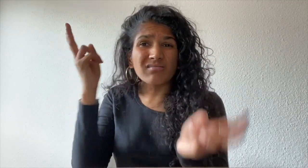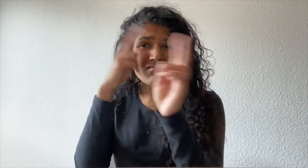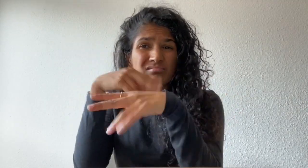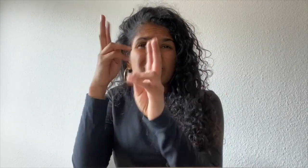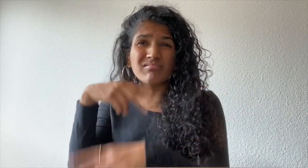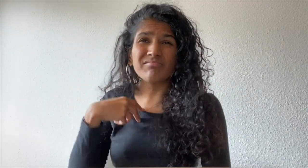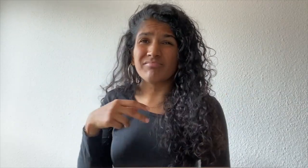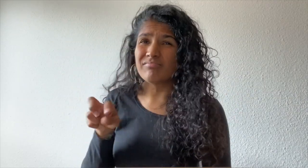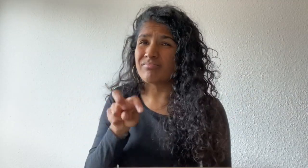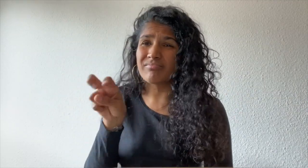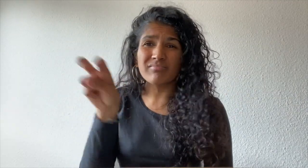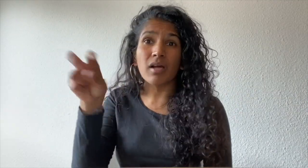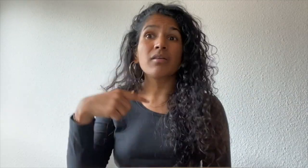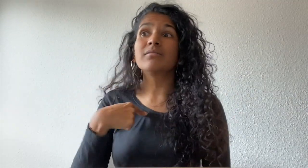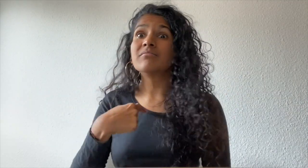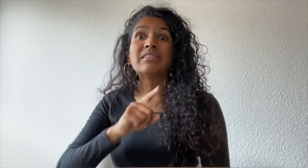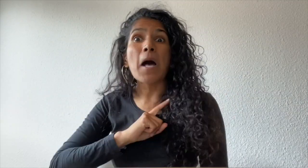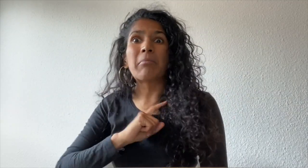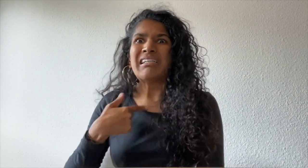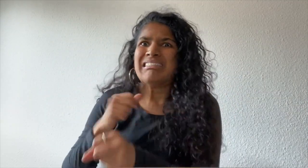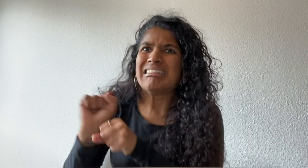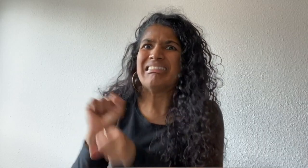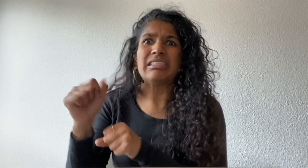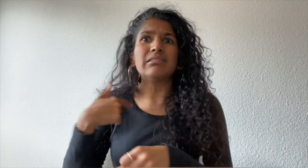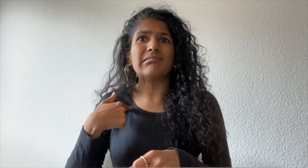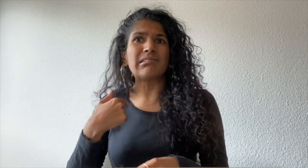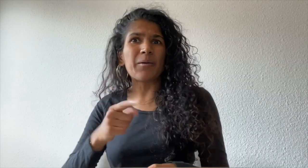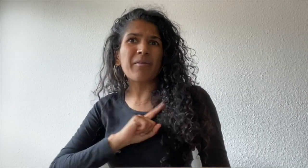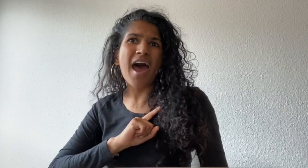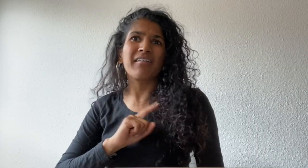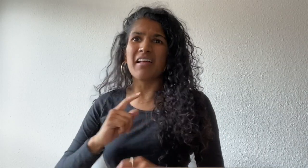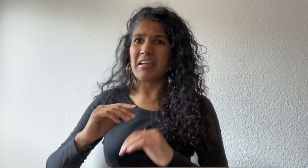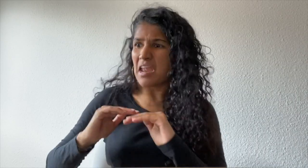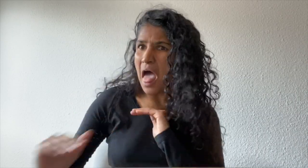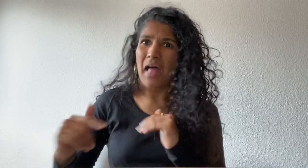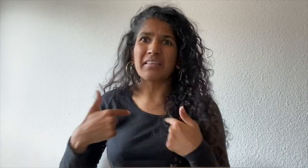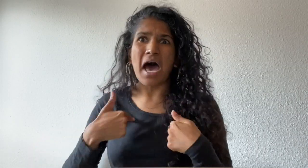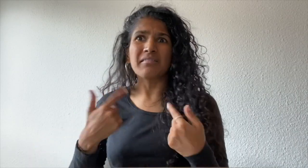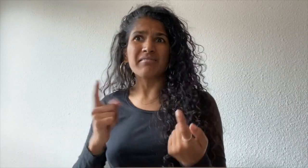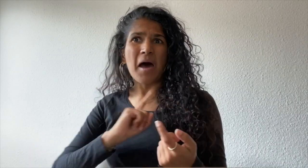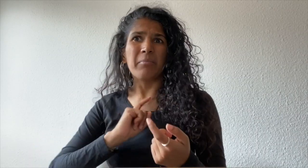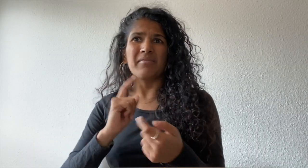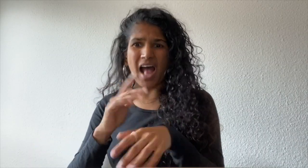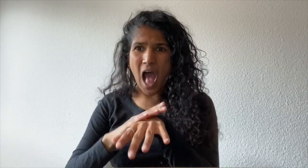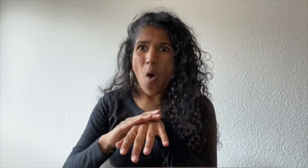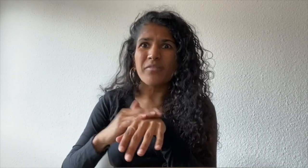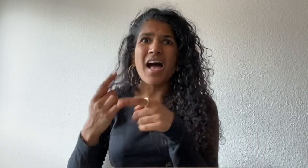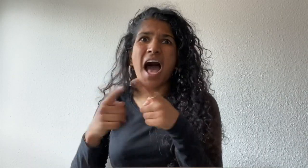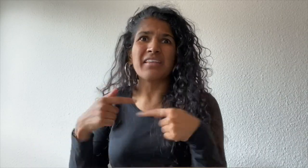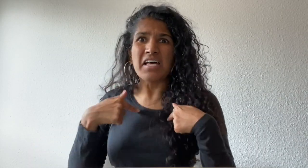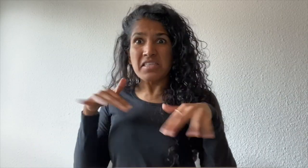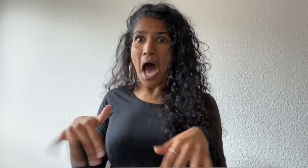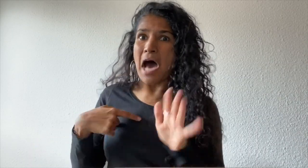Sie werden weder als Fremde gesehen, noch sehen sie selbst die Notwendigkeit, Abweichungen in